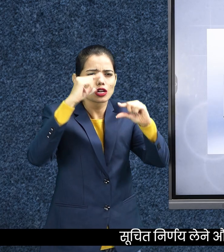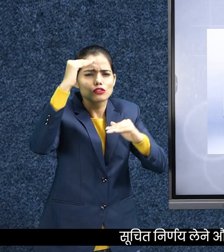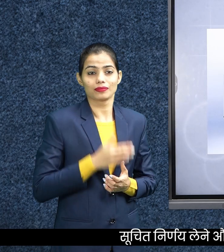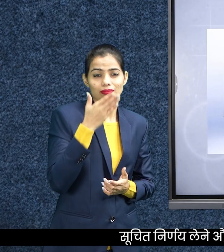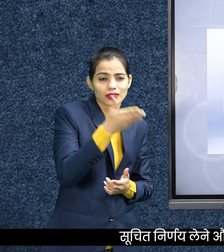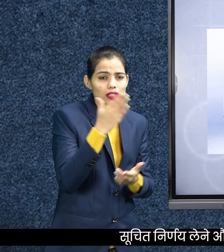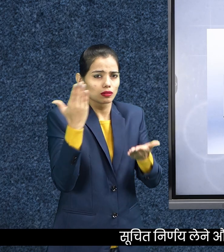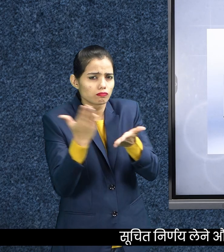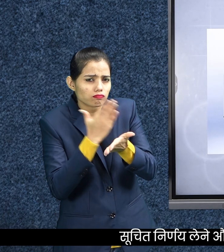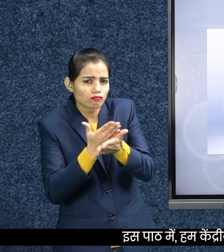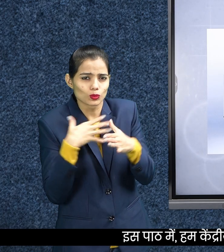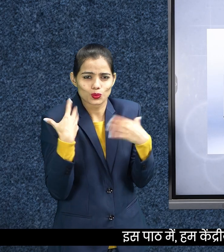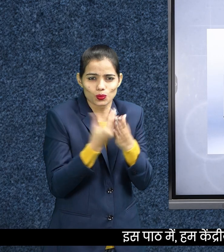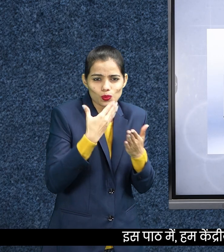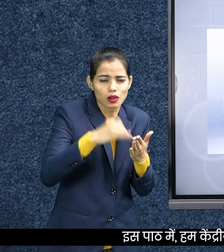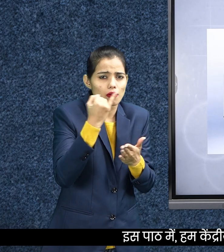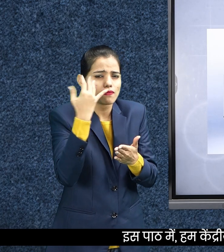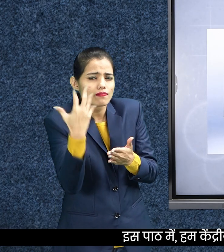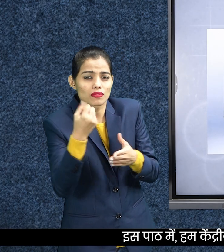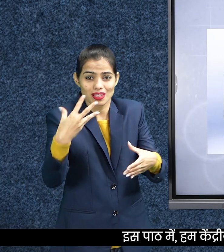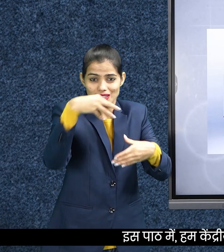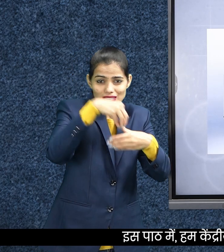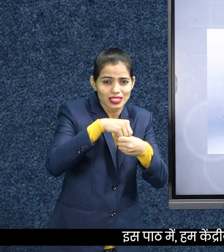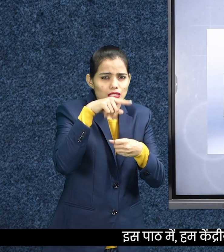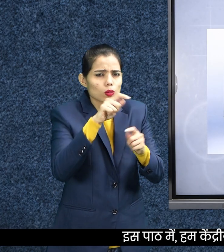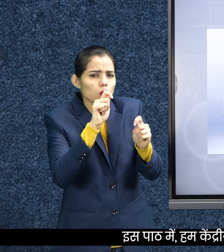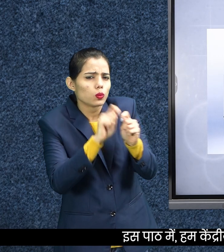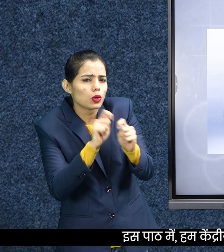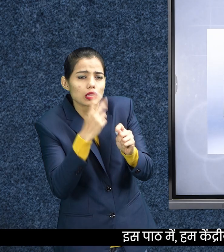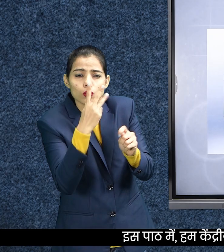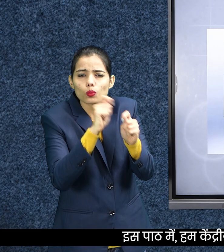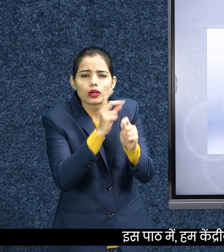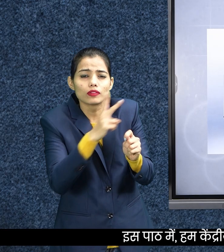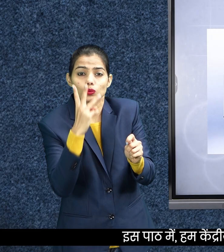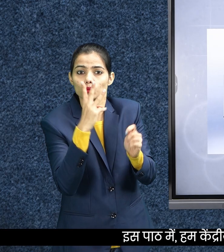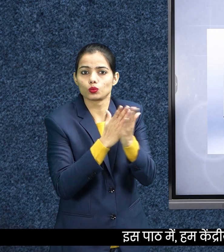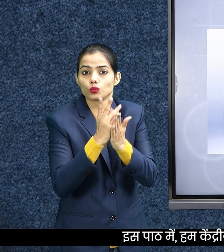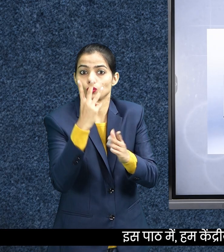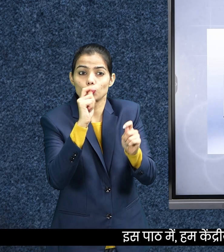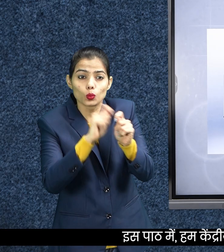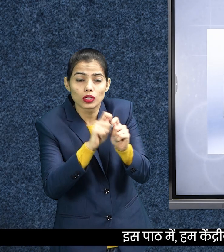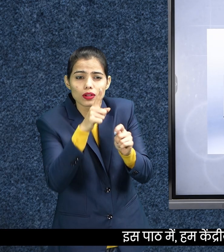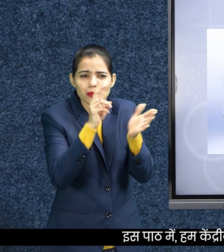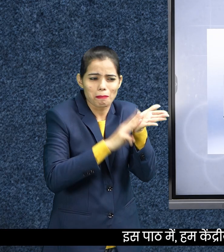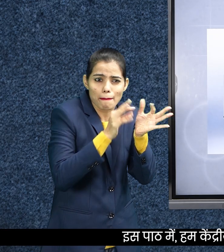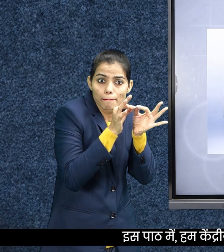अनुमति देता है। इस पाठ में हम केंद्रीय प्रवृत्ति के 3 मूलभूत